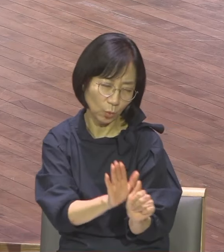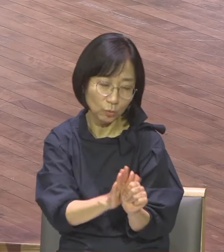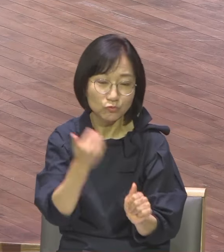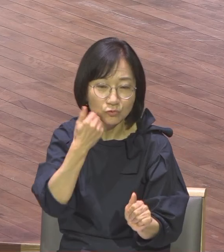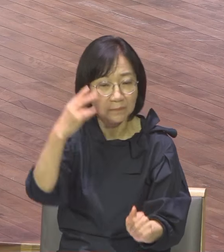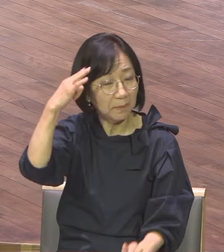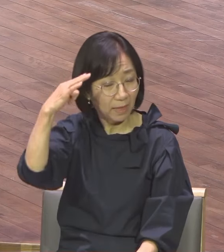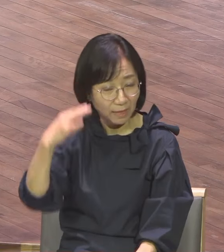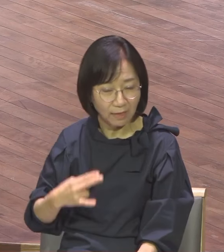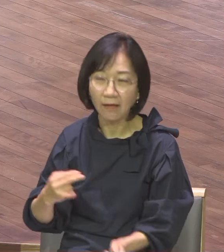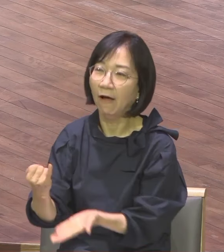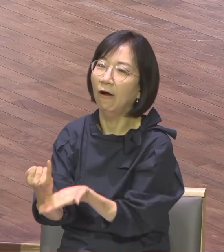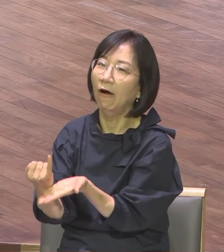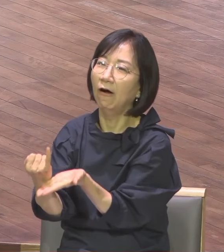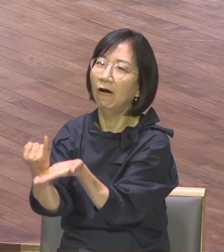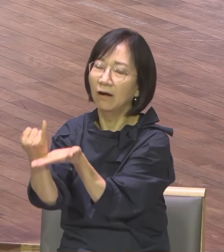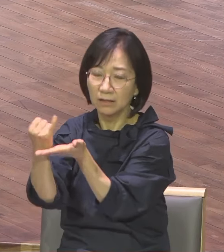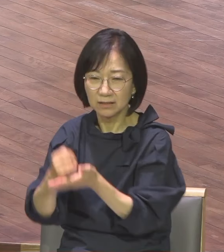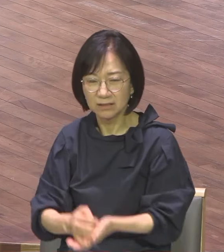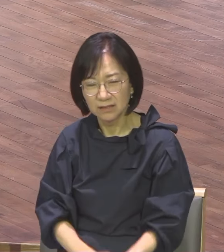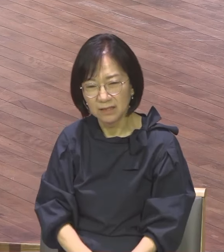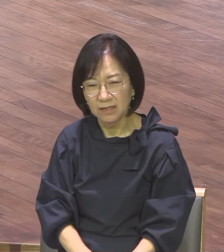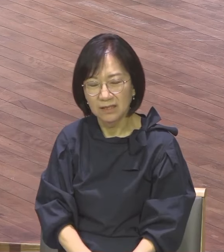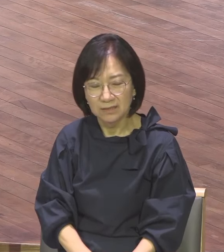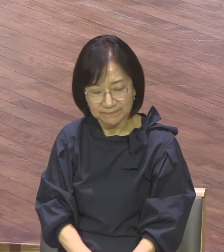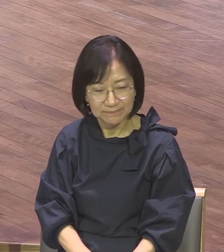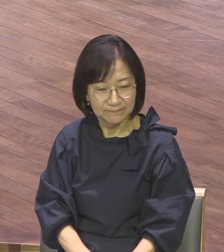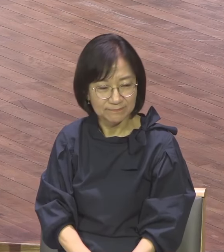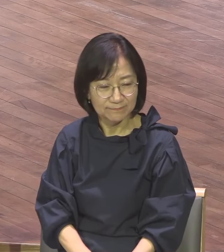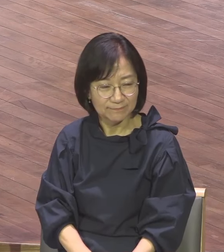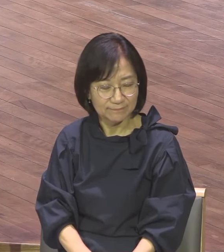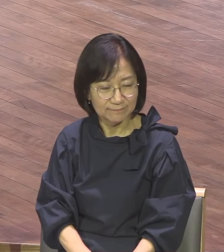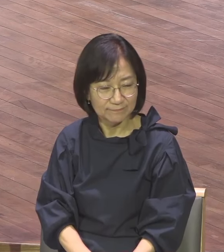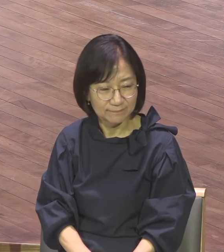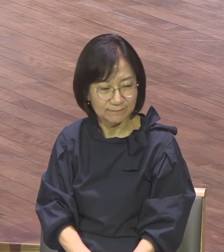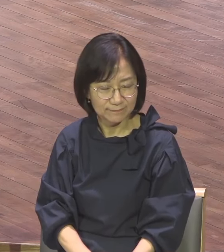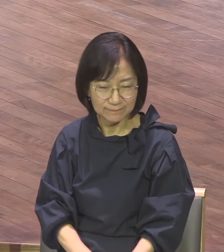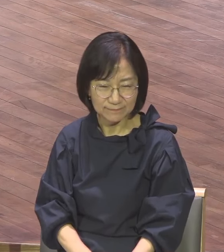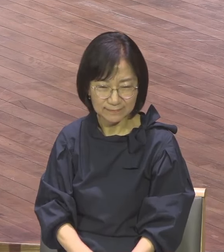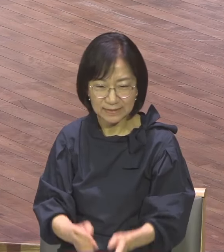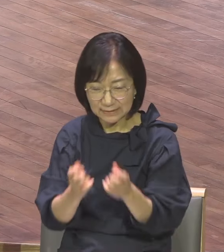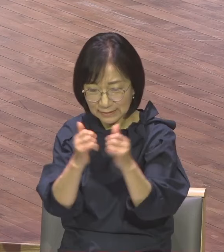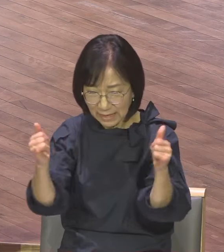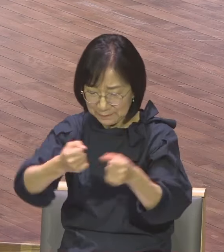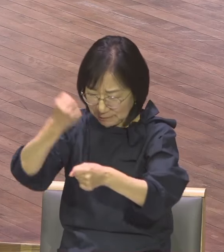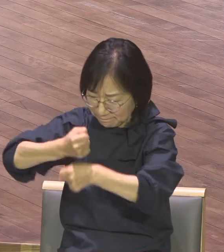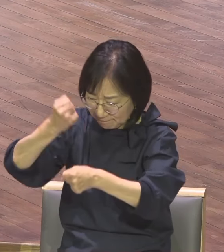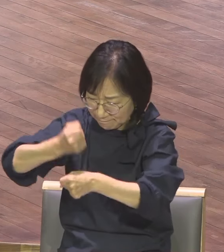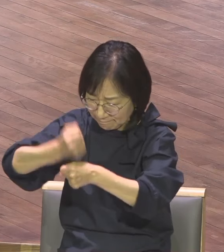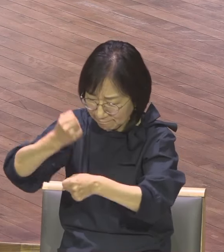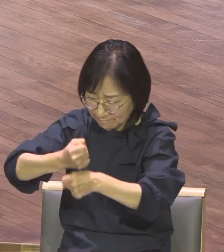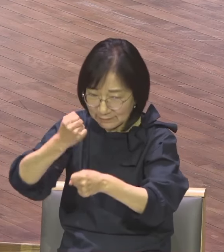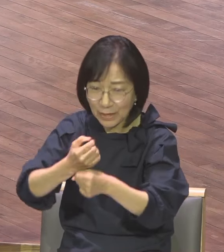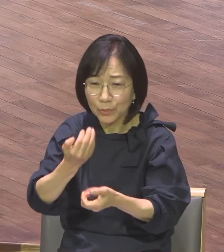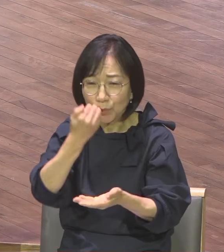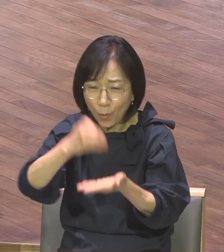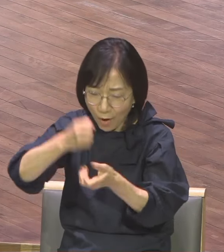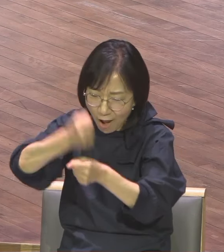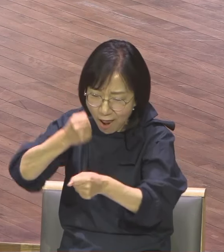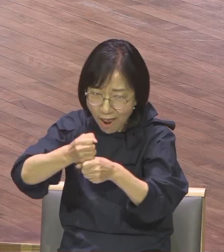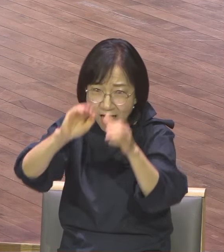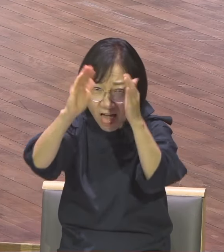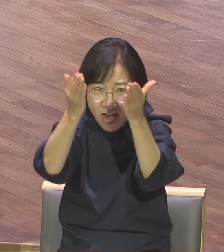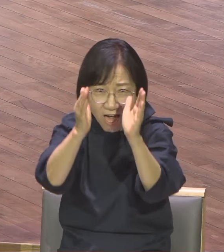우리가 우스울 정도로 바보 같아, 다들. 아, 뭐, 사람이 만드는 부처 앞에 뭐 복 달라고